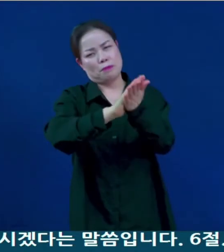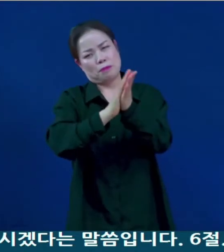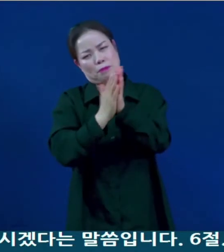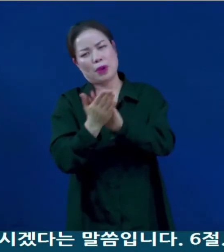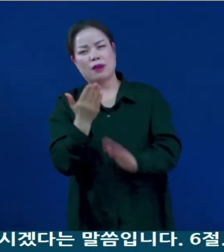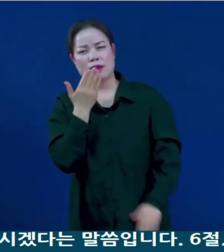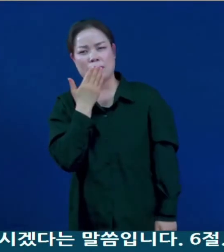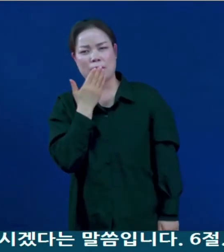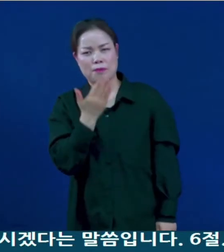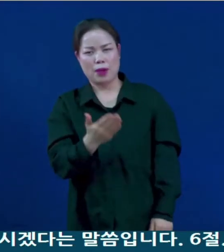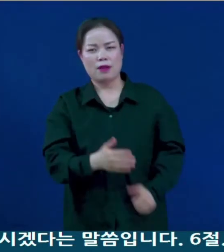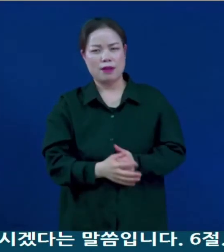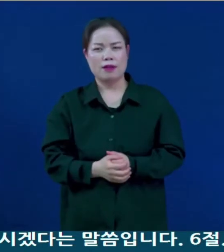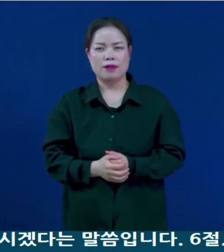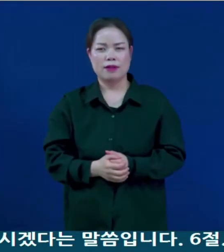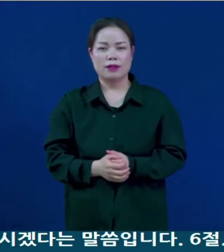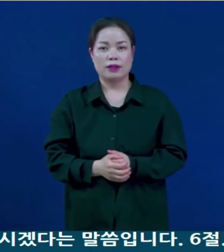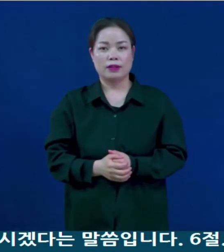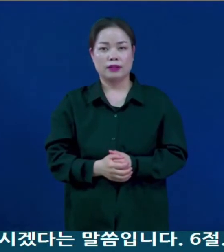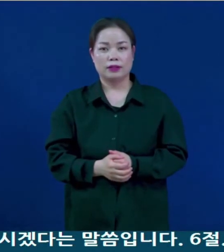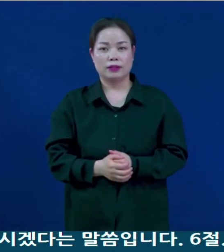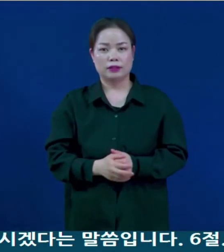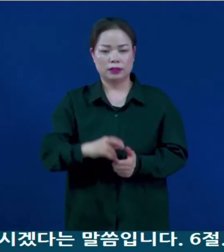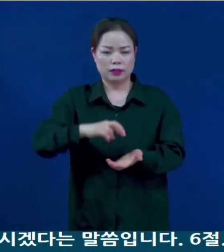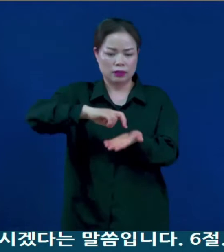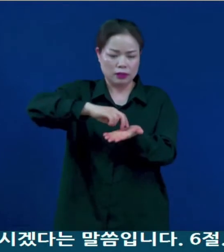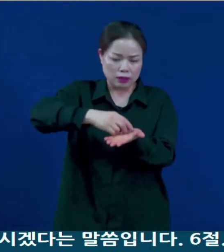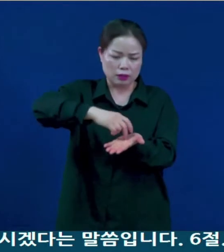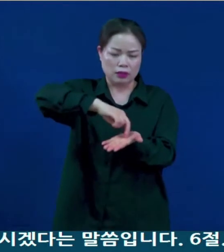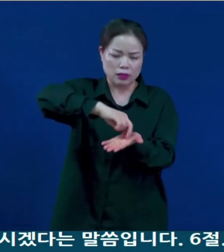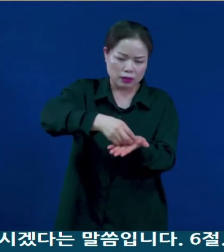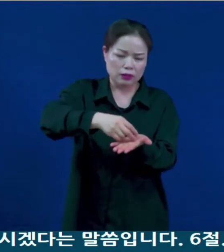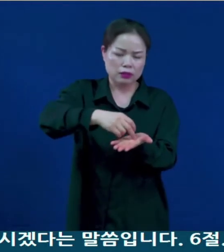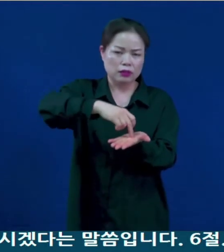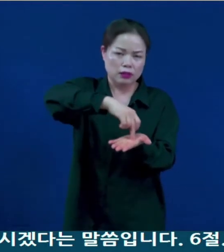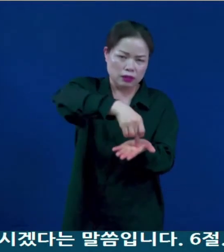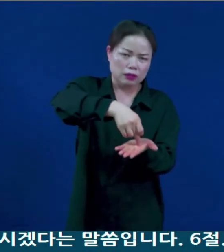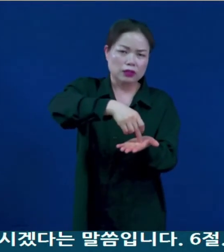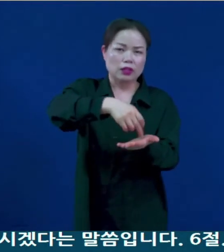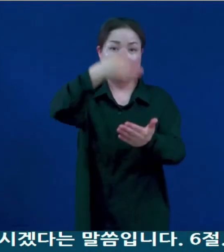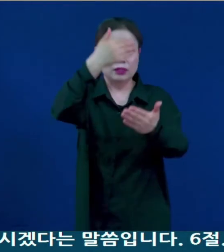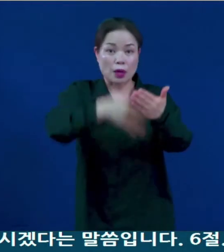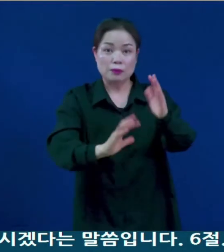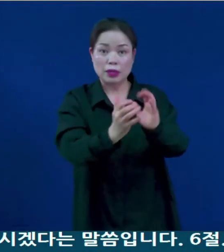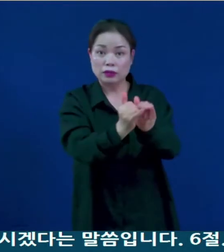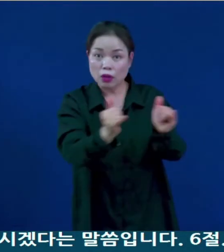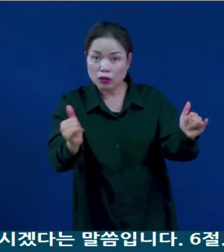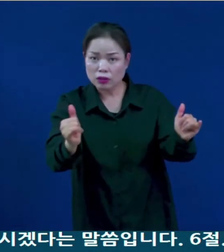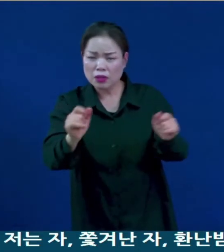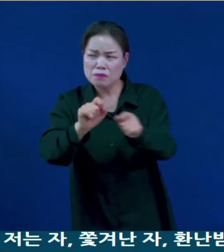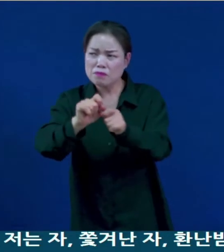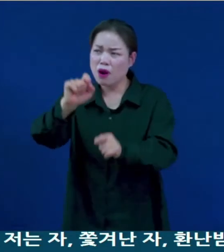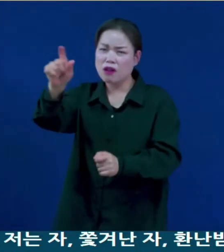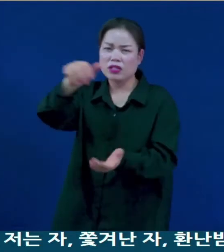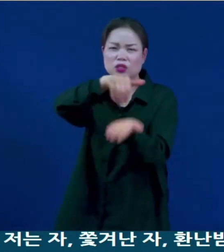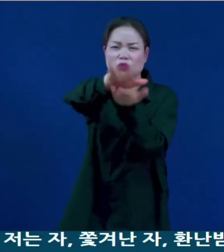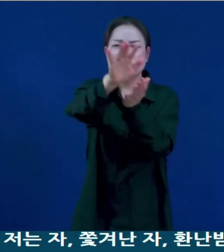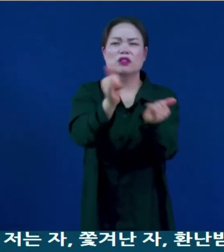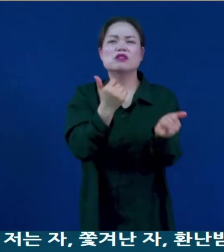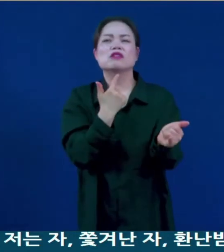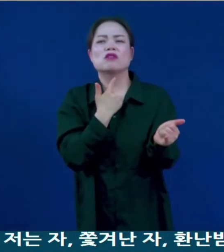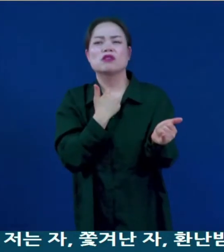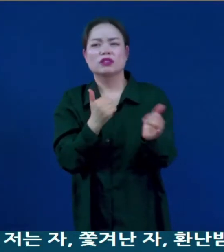하실 것이라고 하십니다. 발을 저는 자는 남은 백성이 되게 하시고 멀리 쫓겨났던